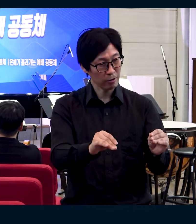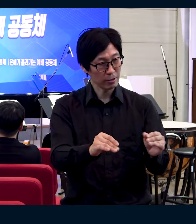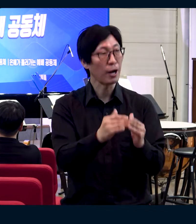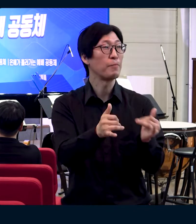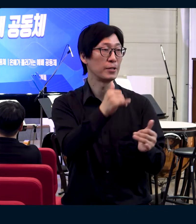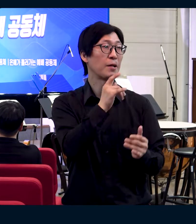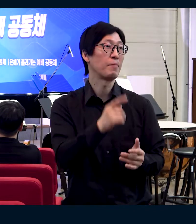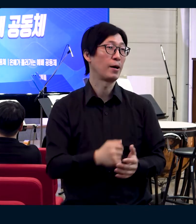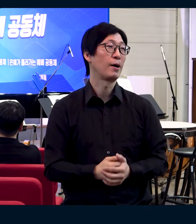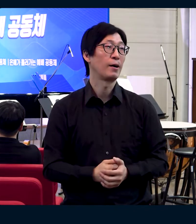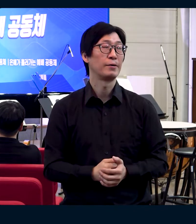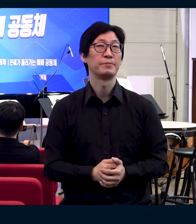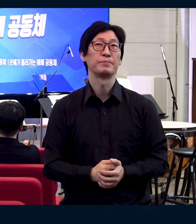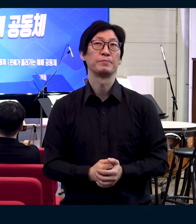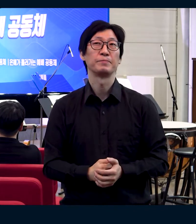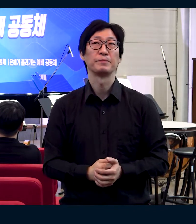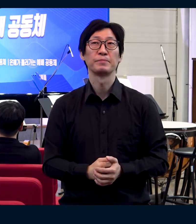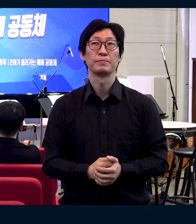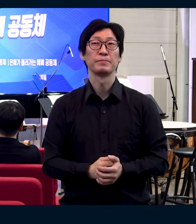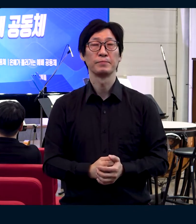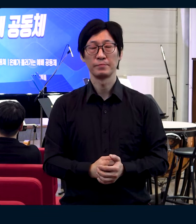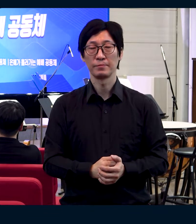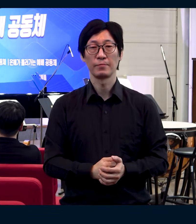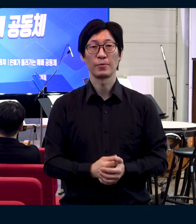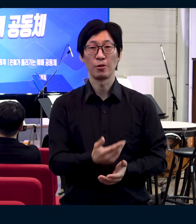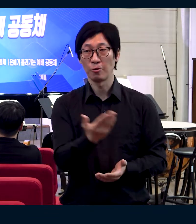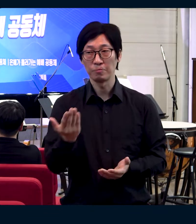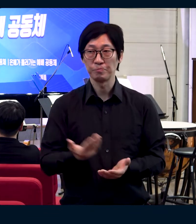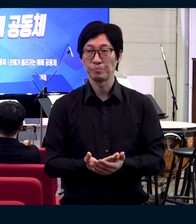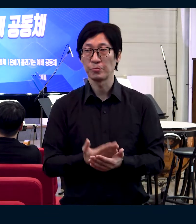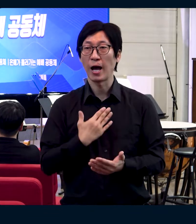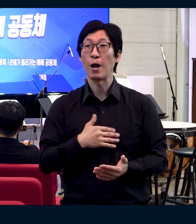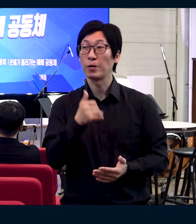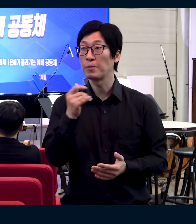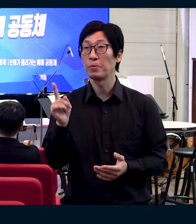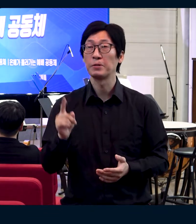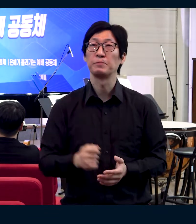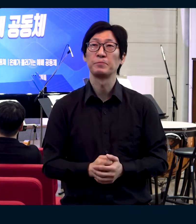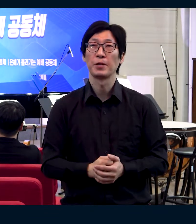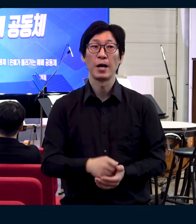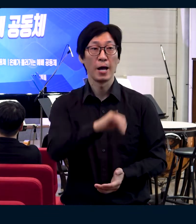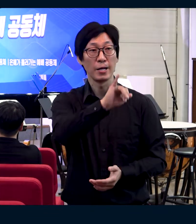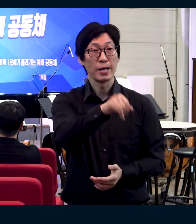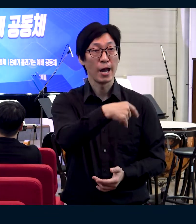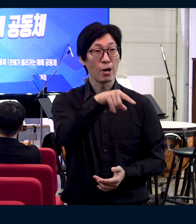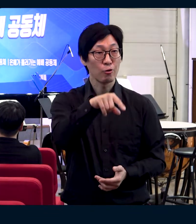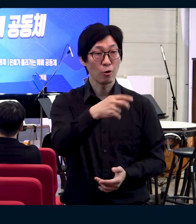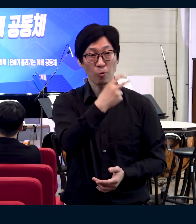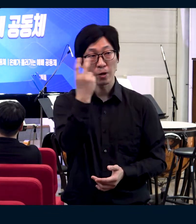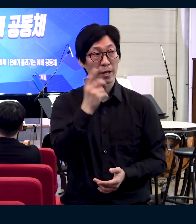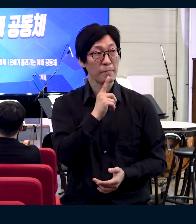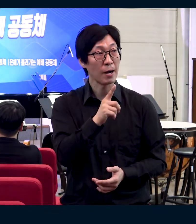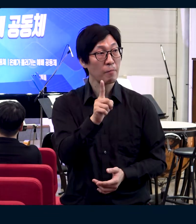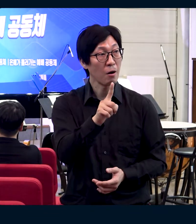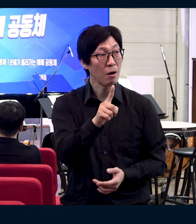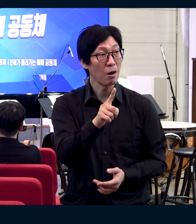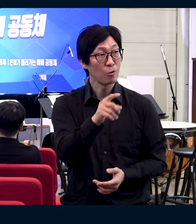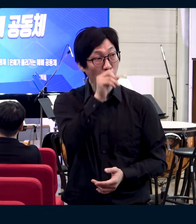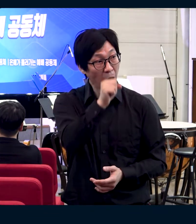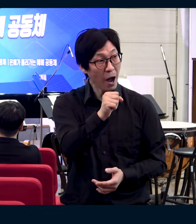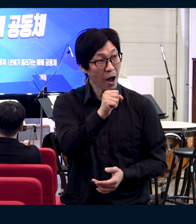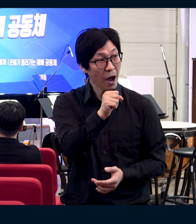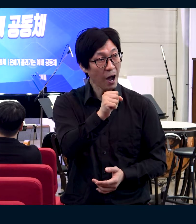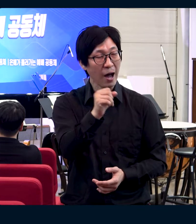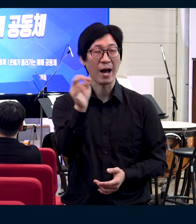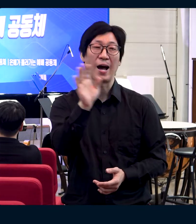하여간 그런 사람들이 굉장히 많이 있습니다. 자, 그런데 여러분 이미 아시겠지만 이 JQ가 뛰어난 것은 절대로 좋은 것이